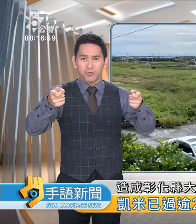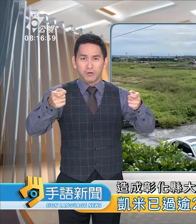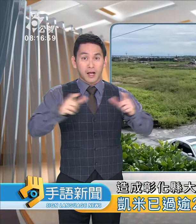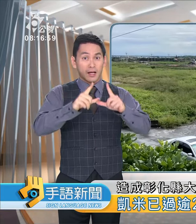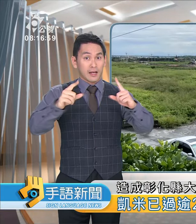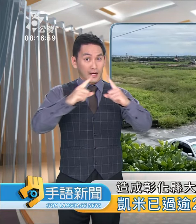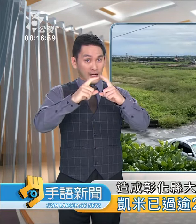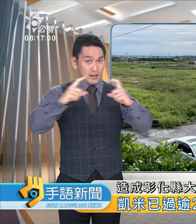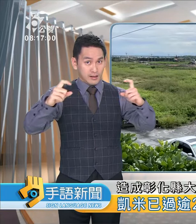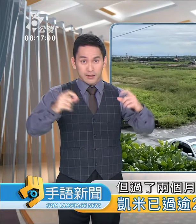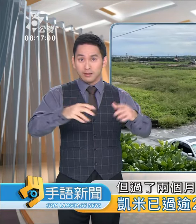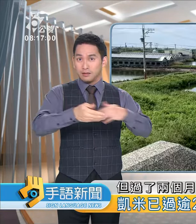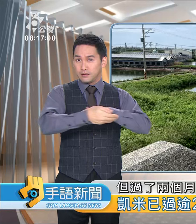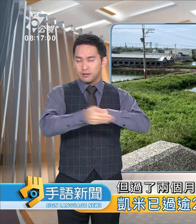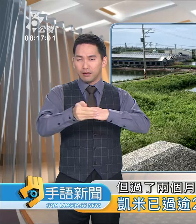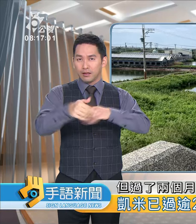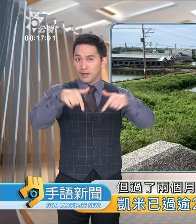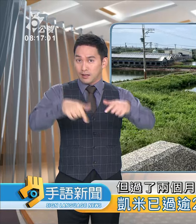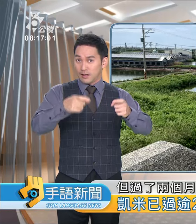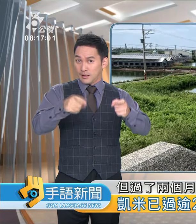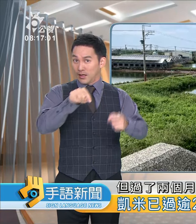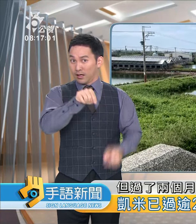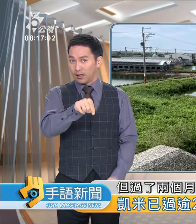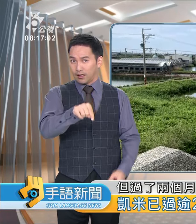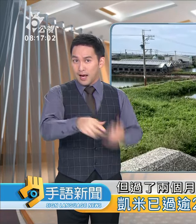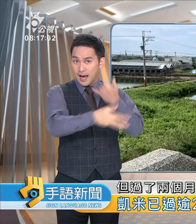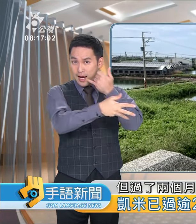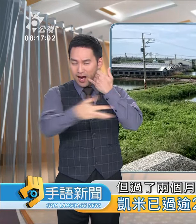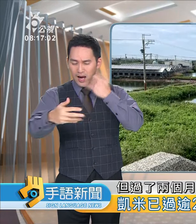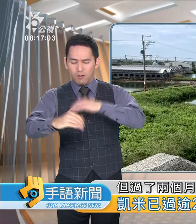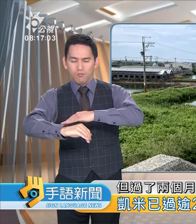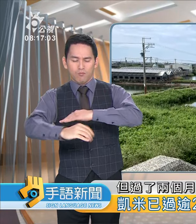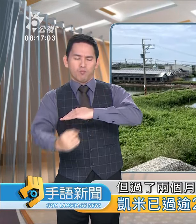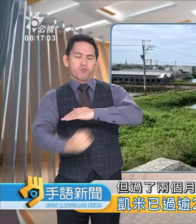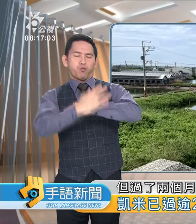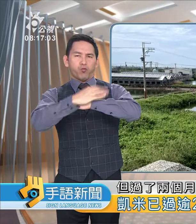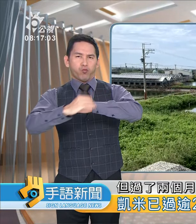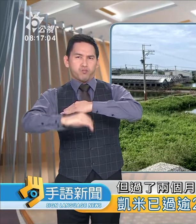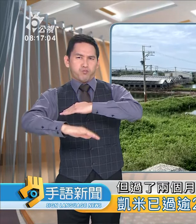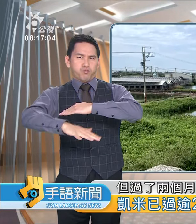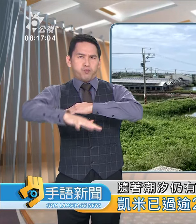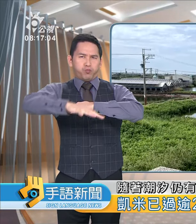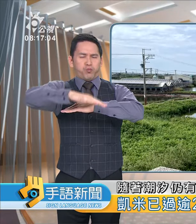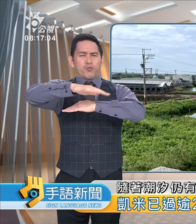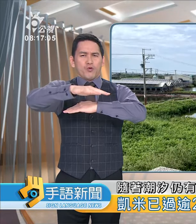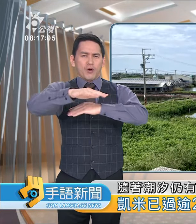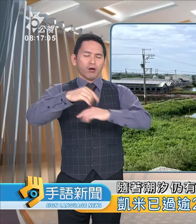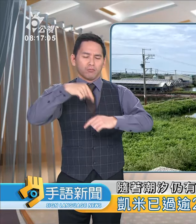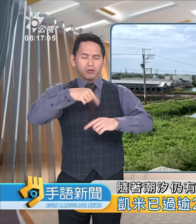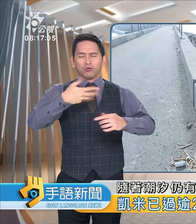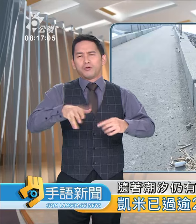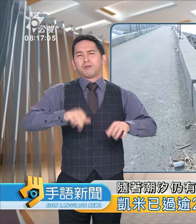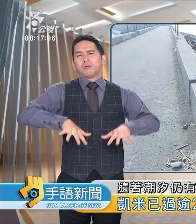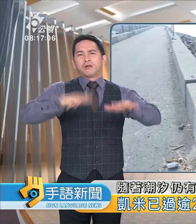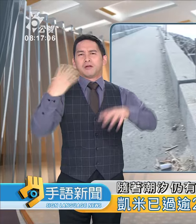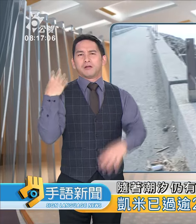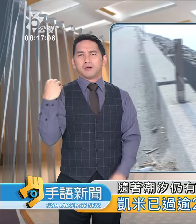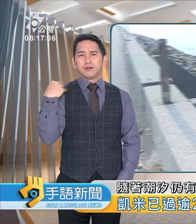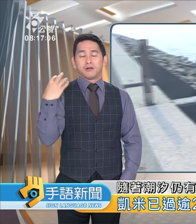情，但过了2个月，大城乡西港村随着潮汐仍有积淹水的情